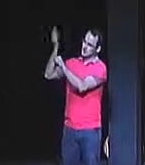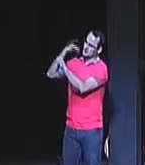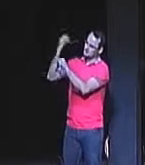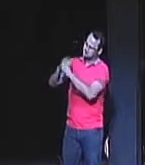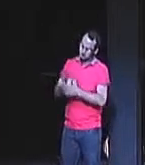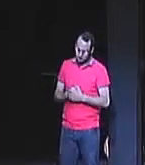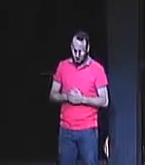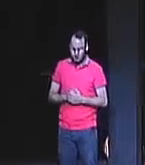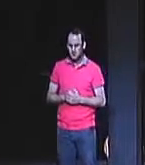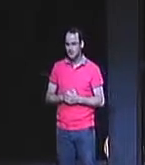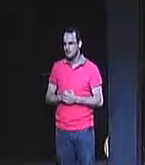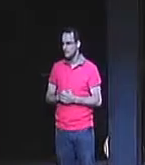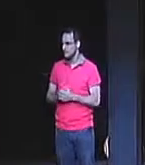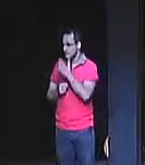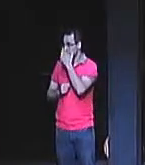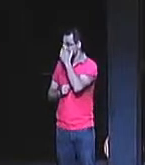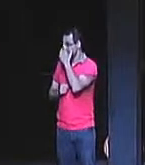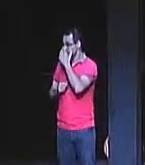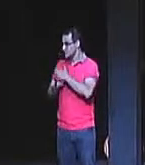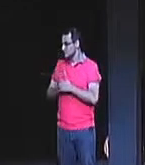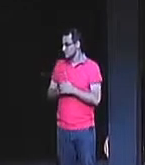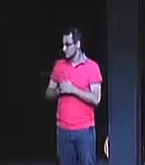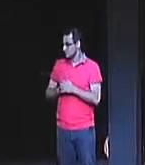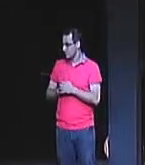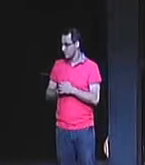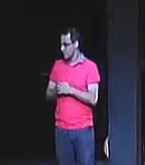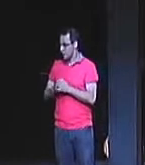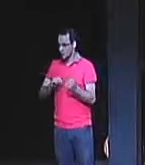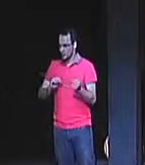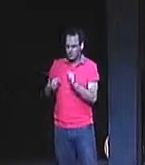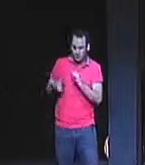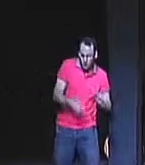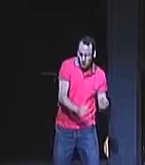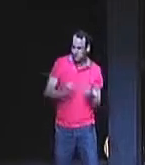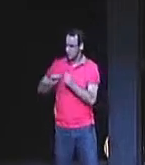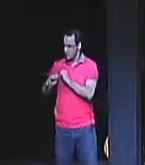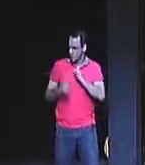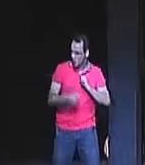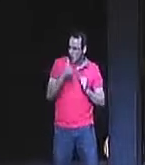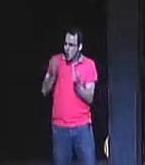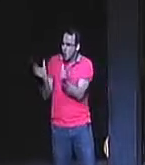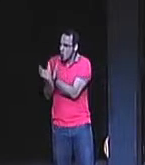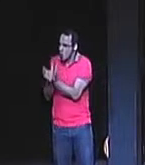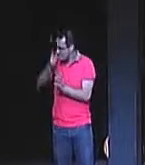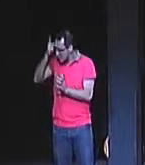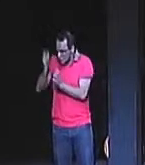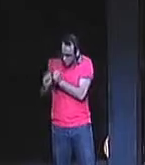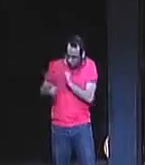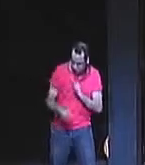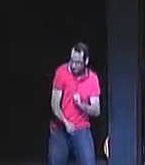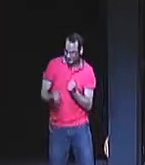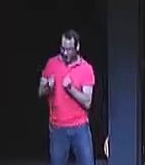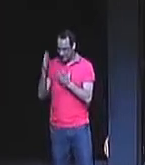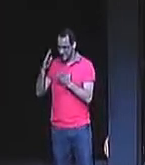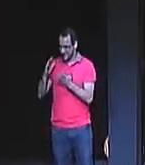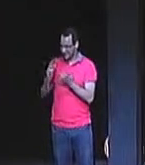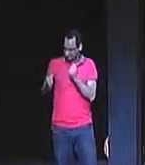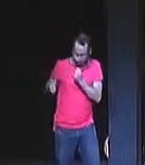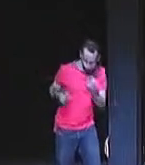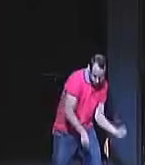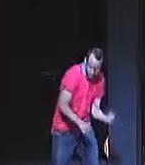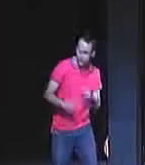trouxemos uma um uma arte marcial a um instrutor com a equipe dele e tal e mostrou para as crianças por